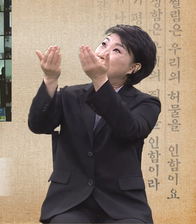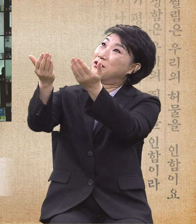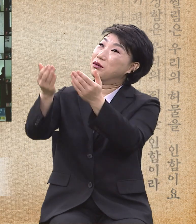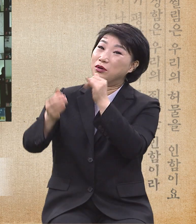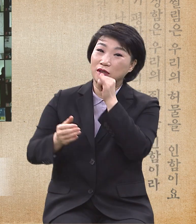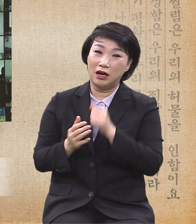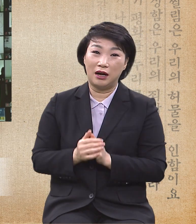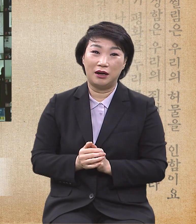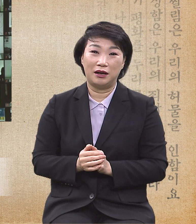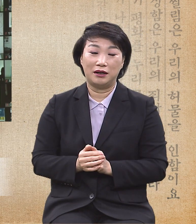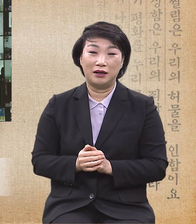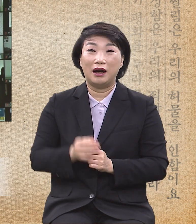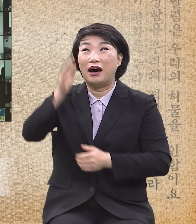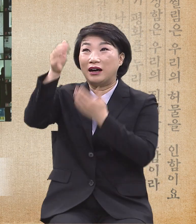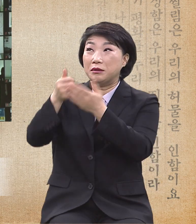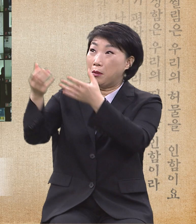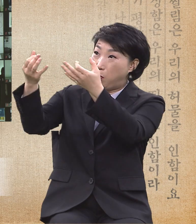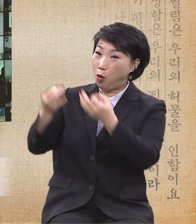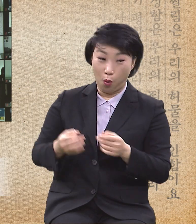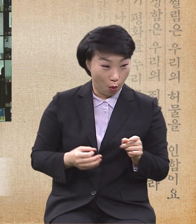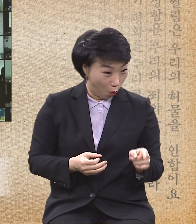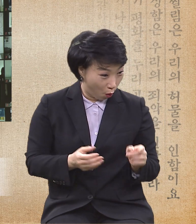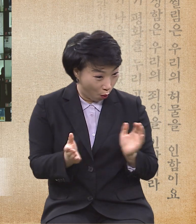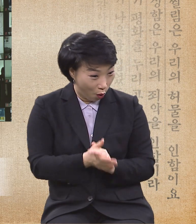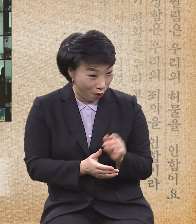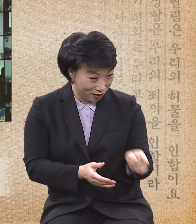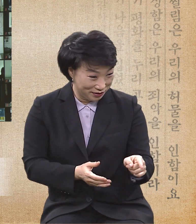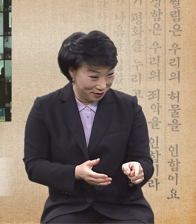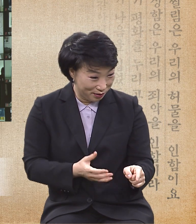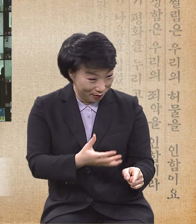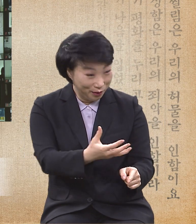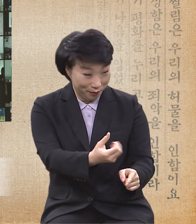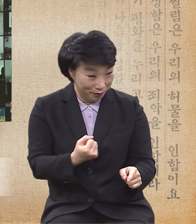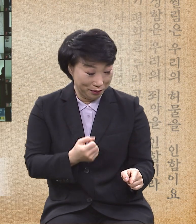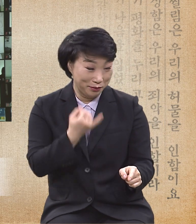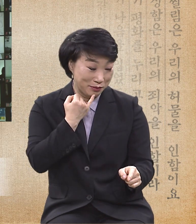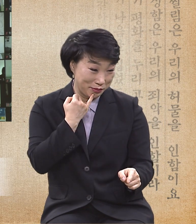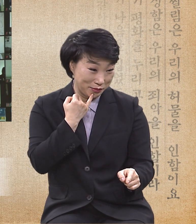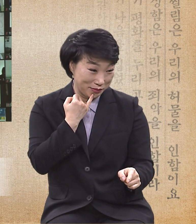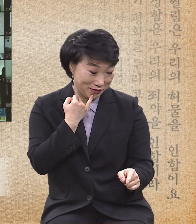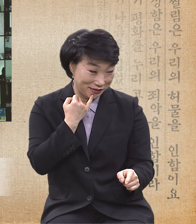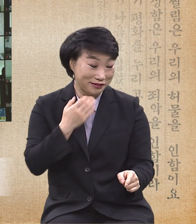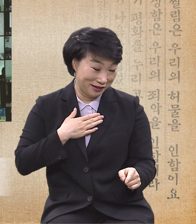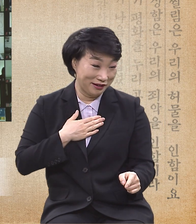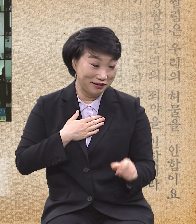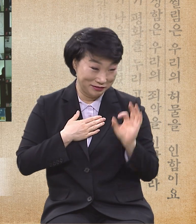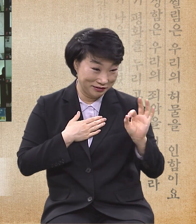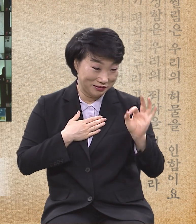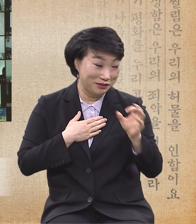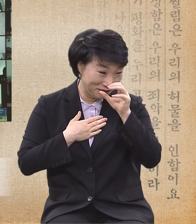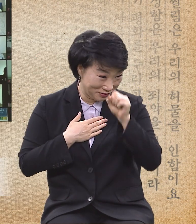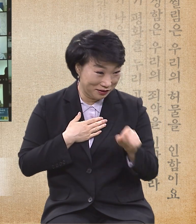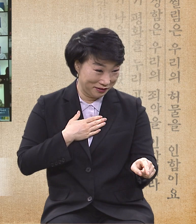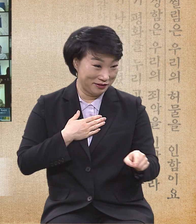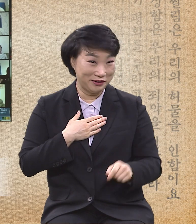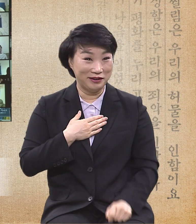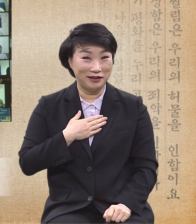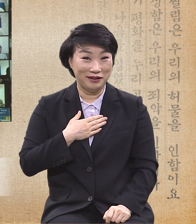내놓으면서 하나님이 보실 때 그거 받을 만하다. 응? 그거 받을